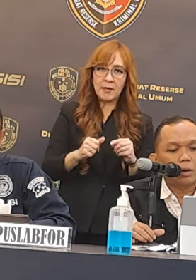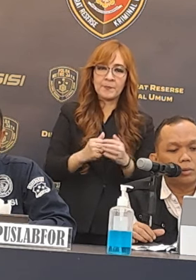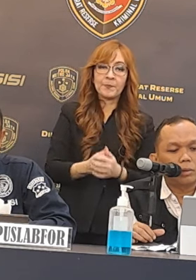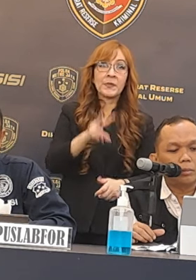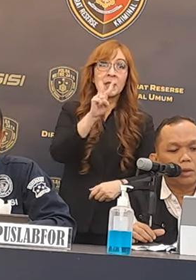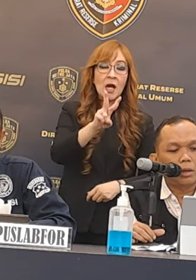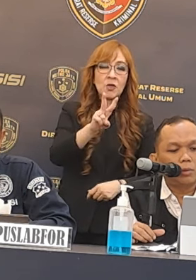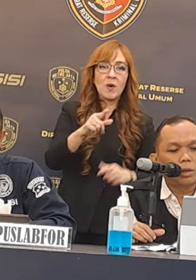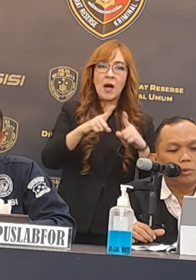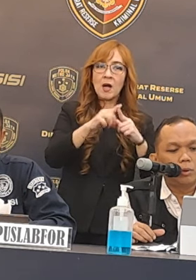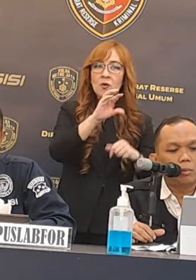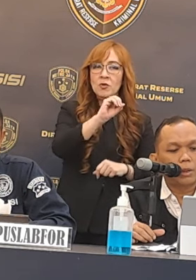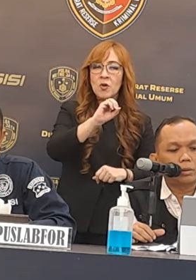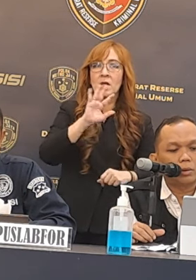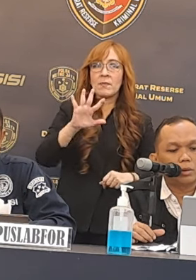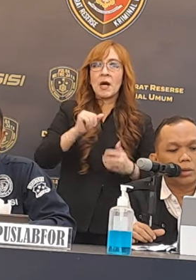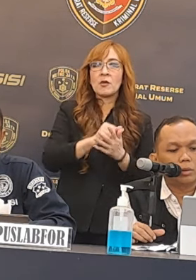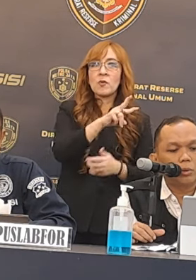adalah